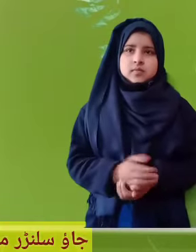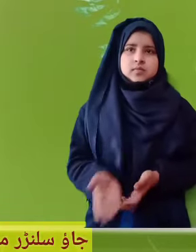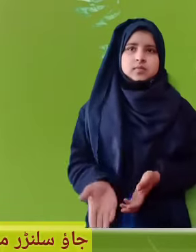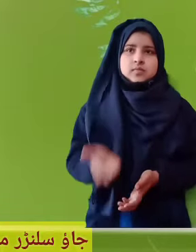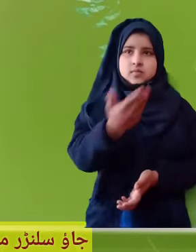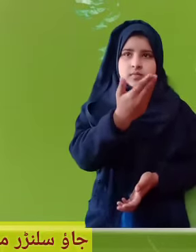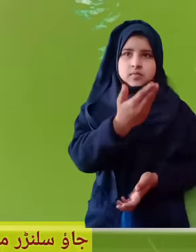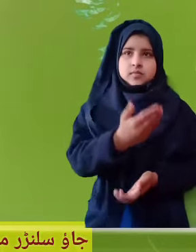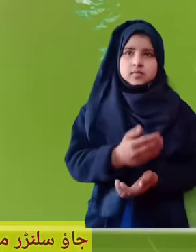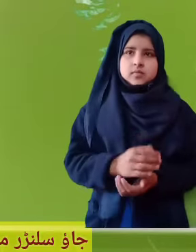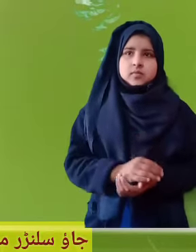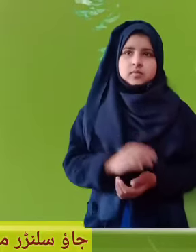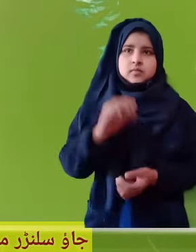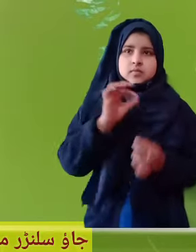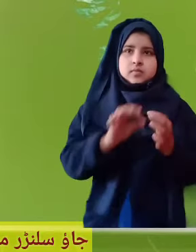जाओ